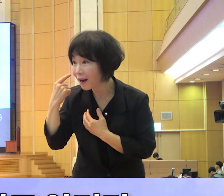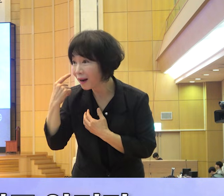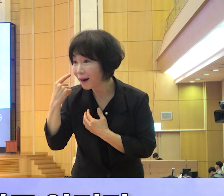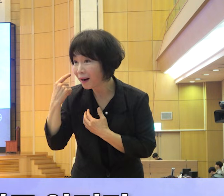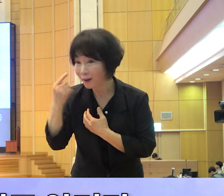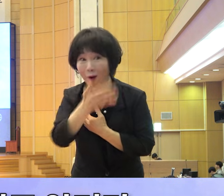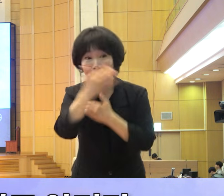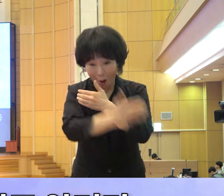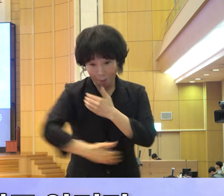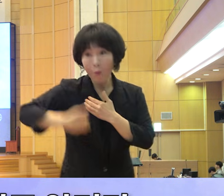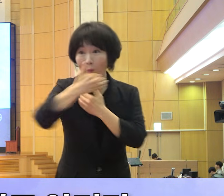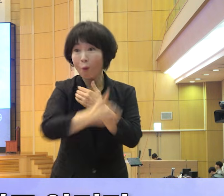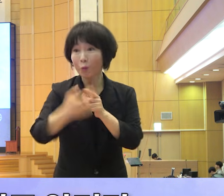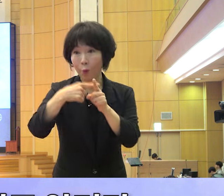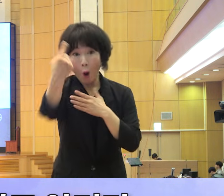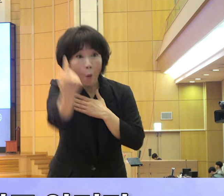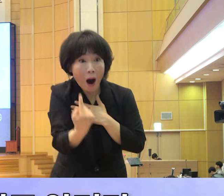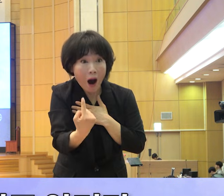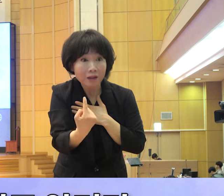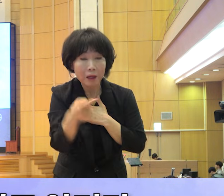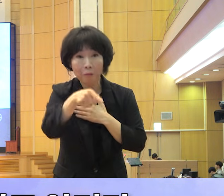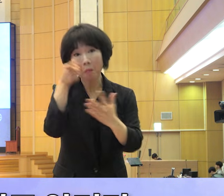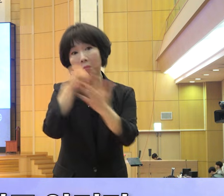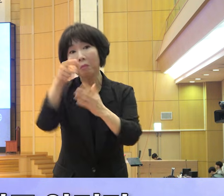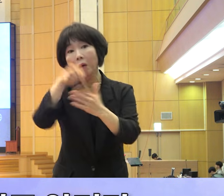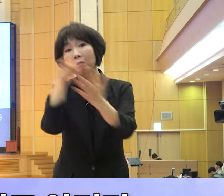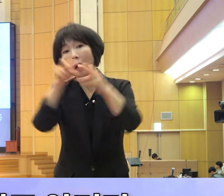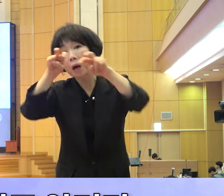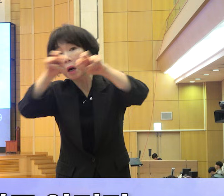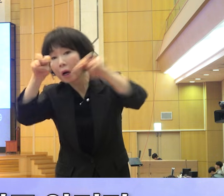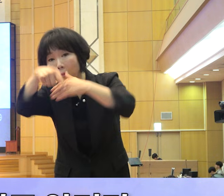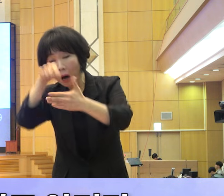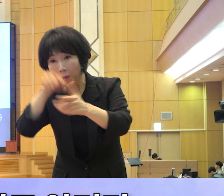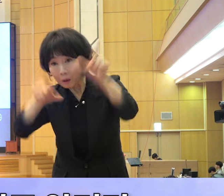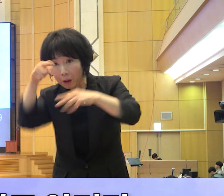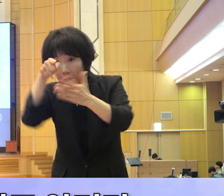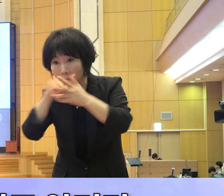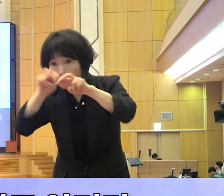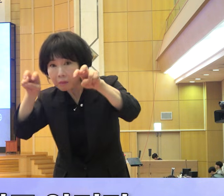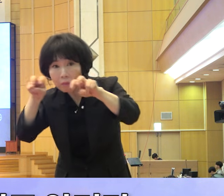육체는 가까이 와 있는데 마음은 멀다는 거죠, 주님하고.